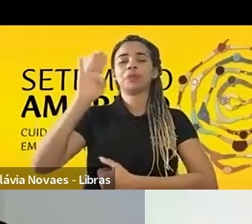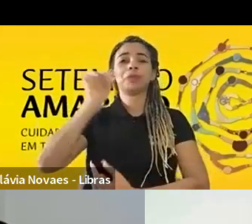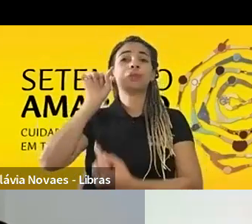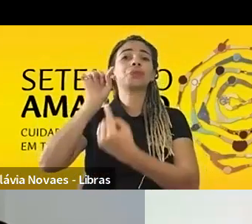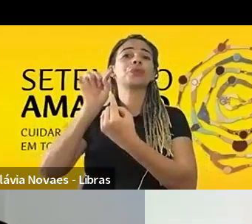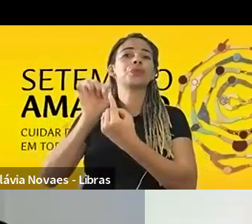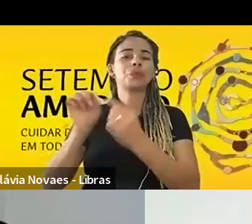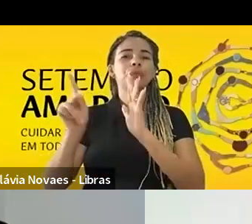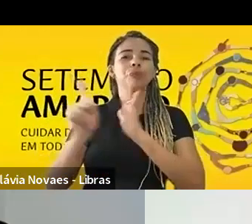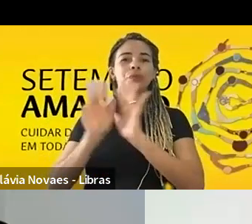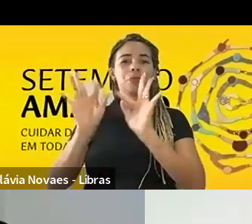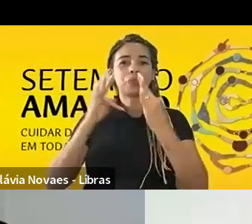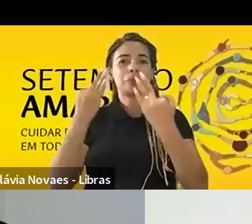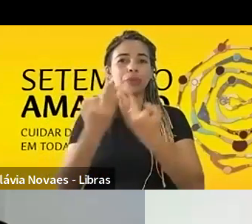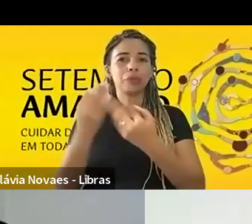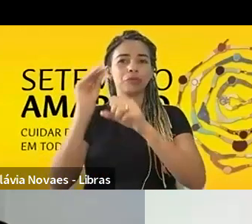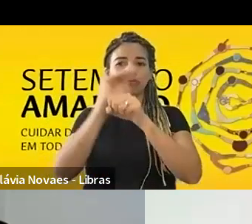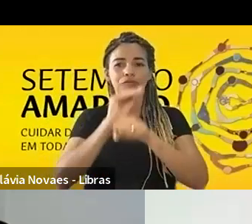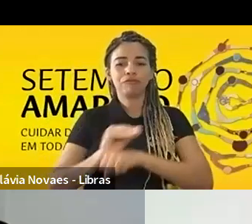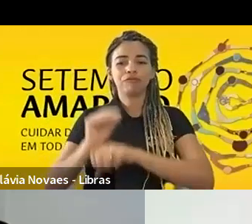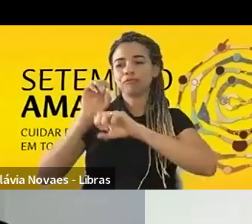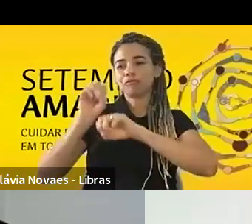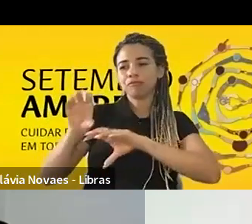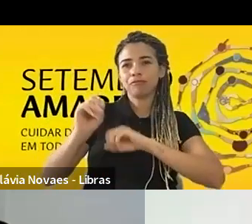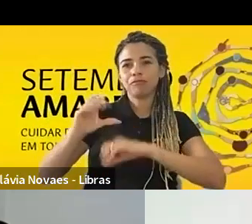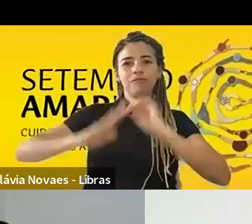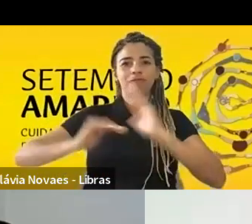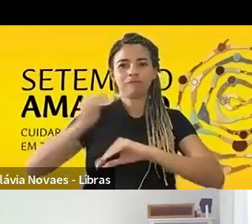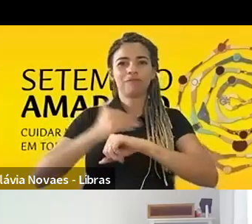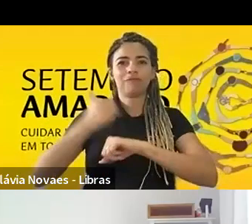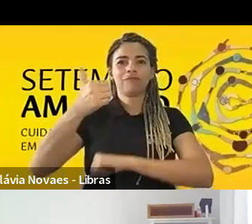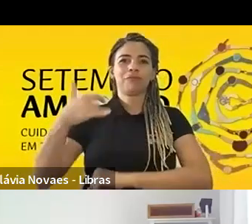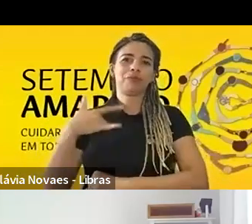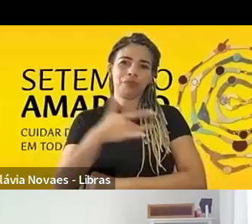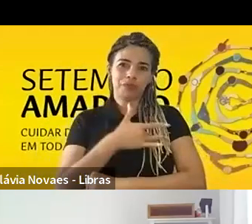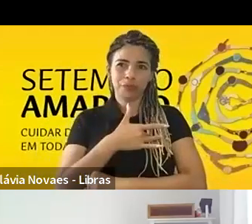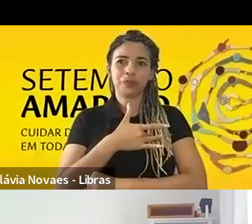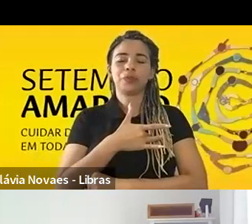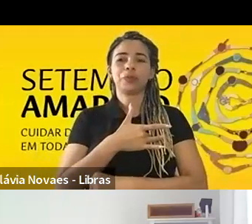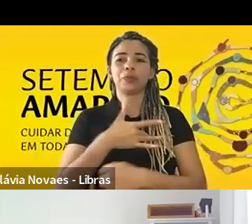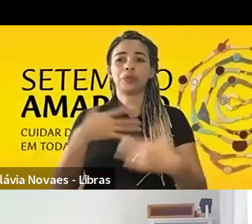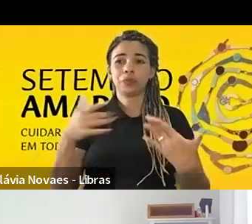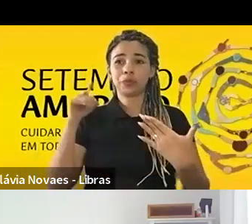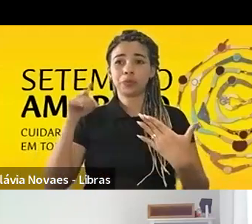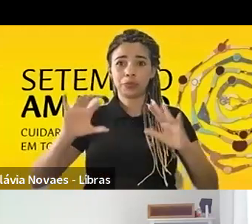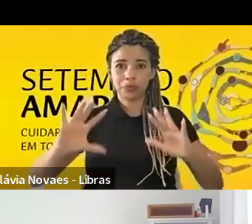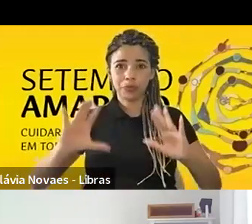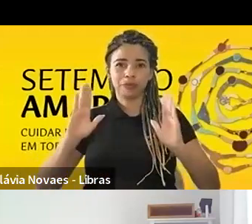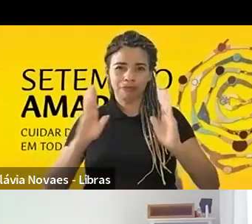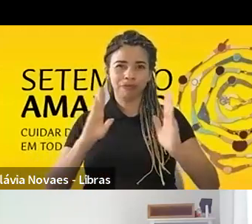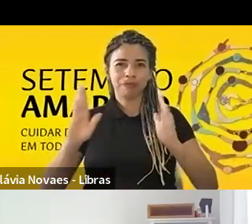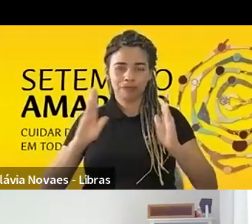dos familiares, dos cuidadores, educadores e profissionais de saúde. Ações evidenciadas nessa fase da vida, nessas